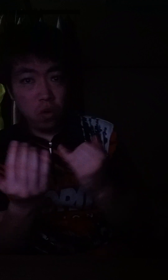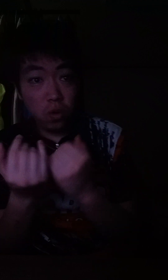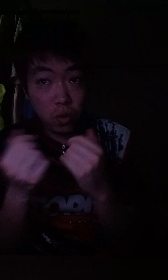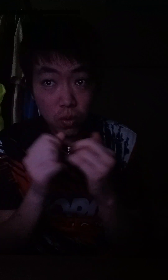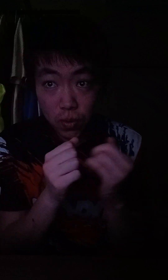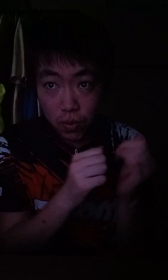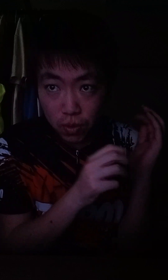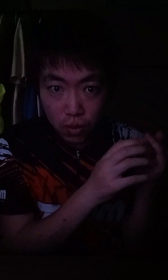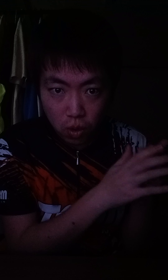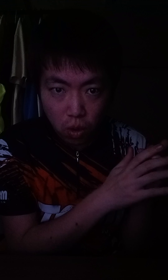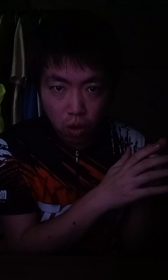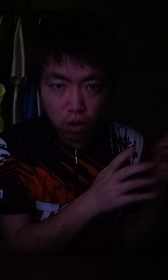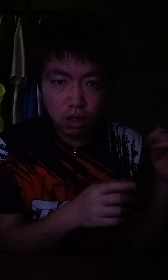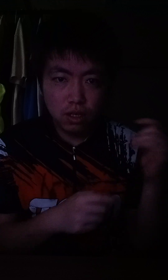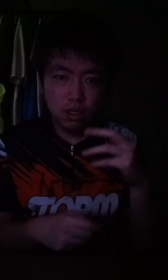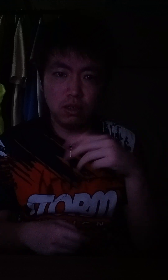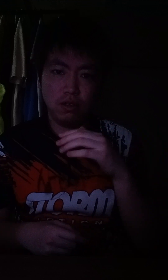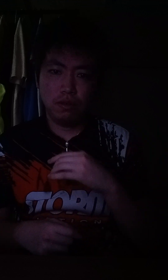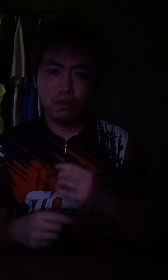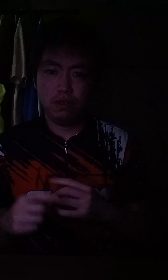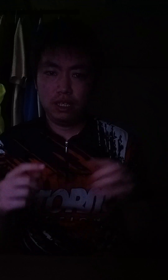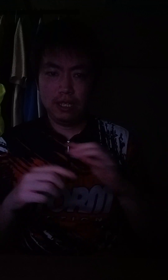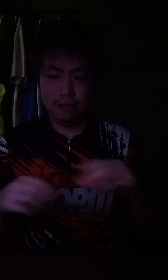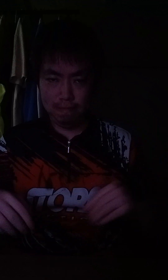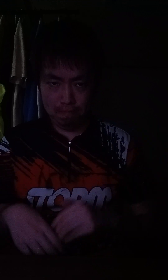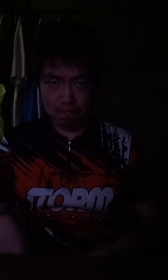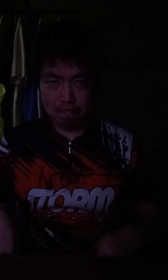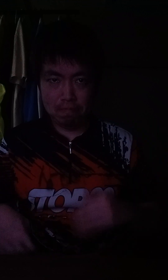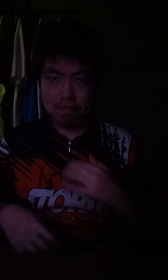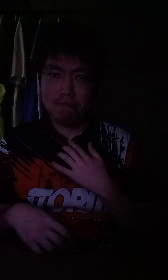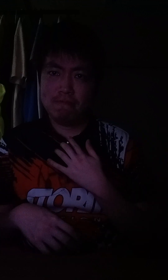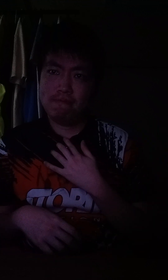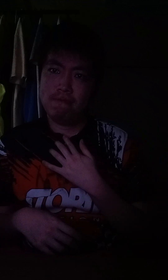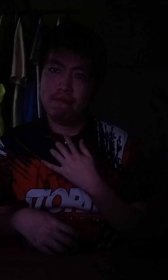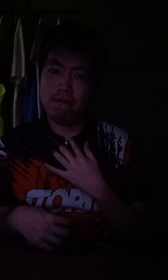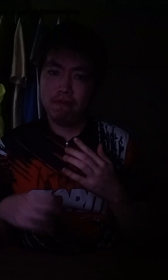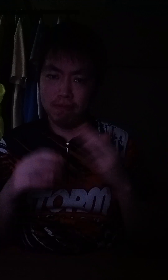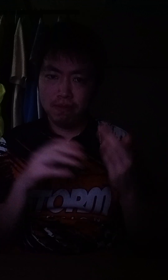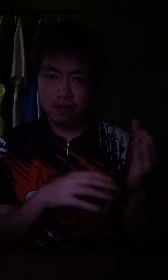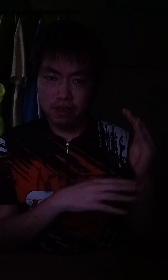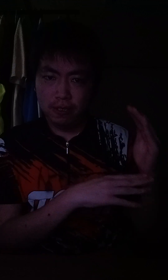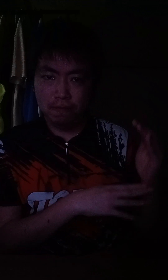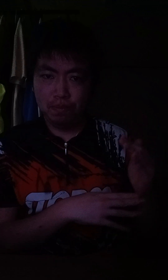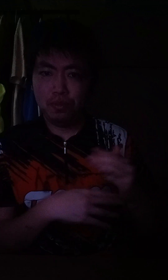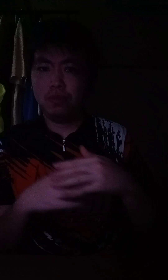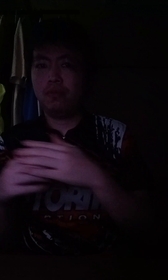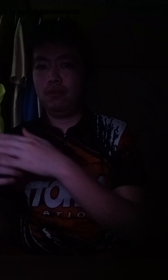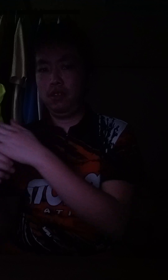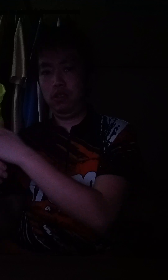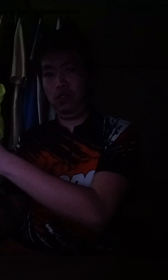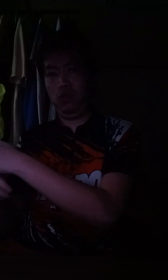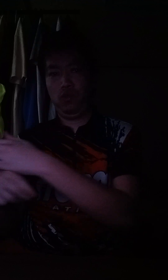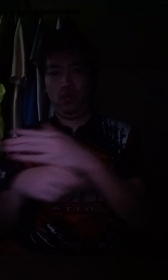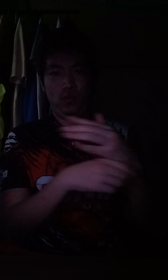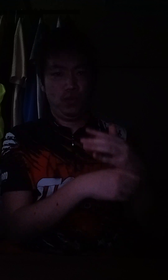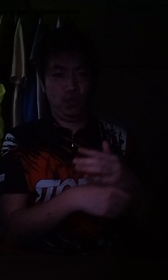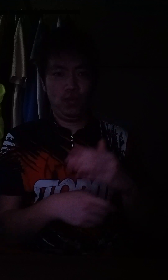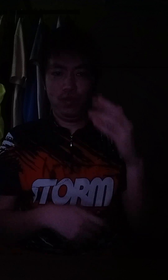그렇게 됨으로써 이제 발에, 그다음에 다리에 기형적인 이제 관절 형태가 이제 구축이 되는